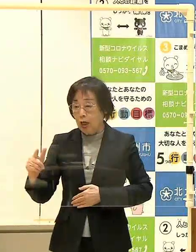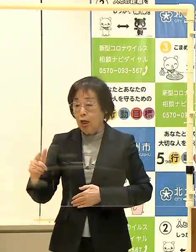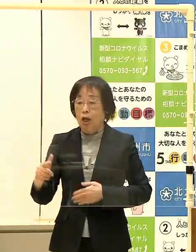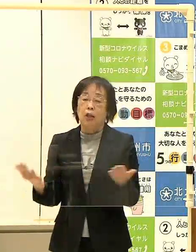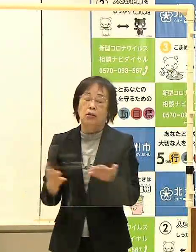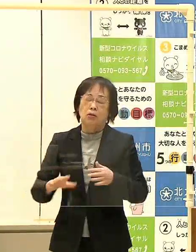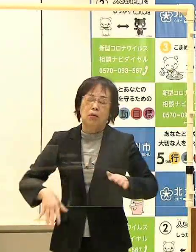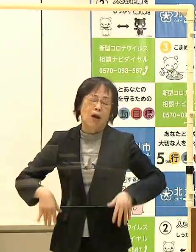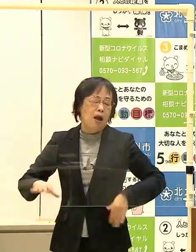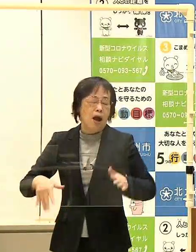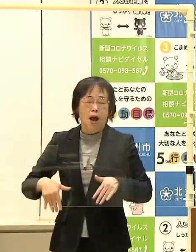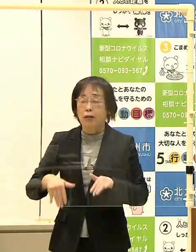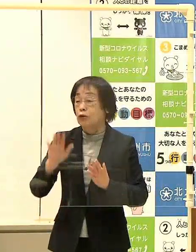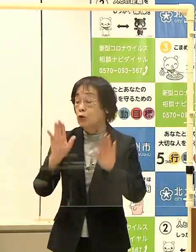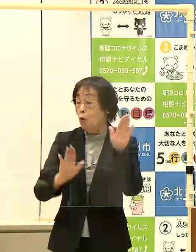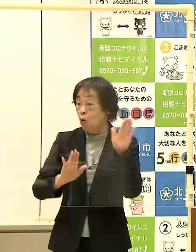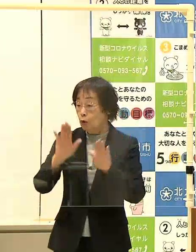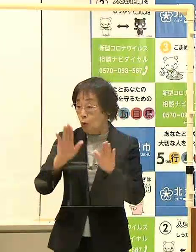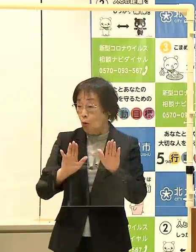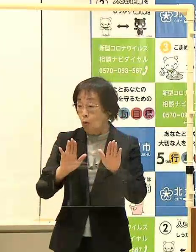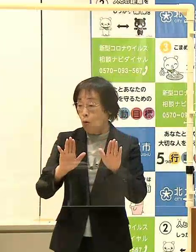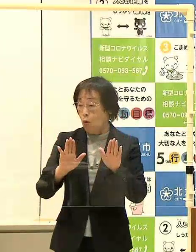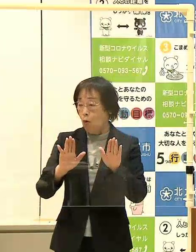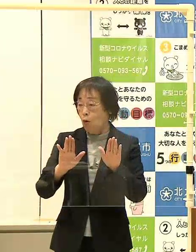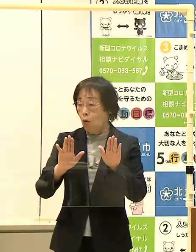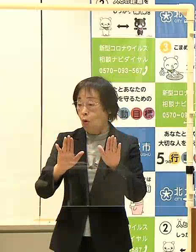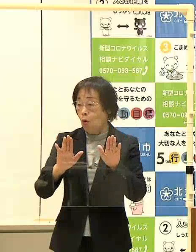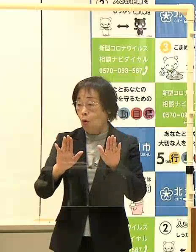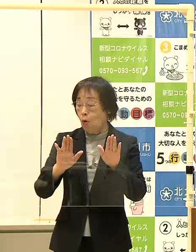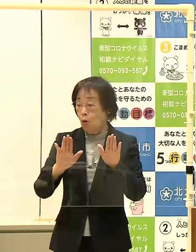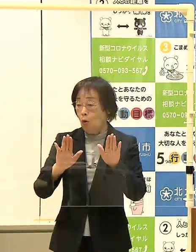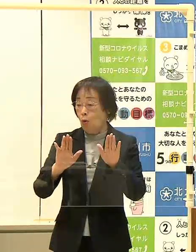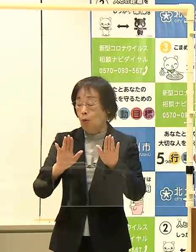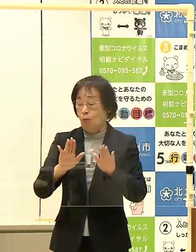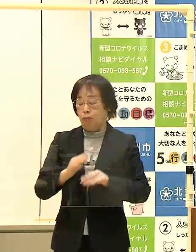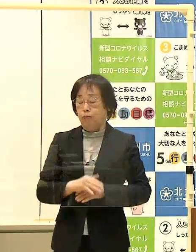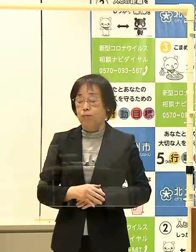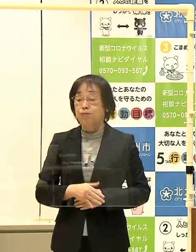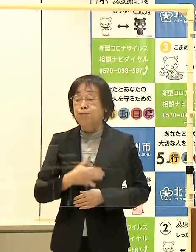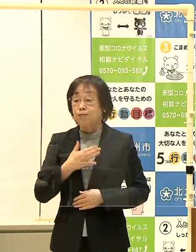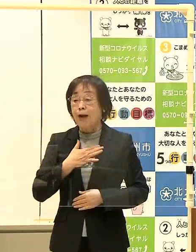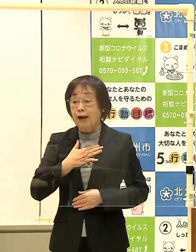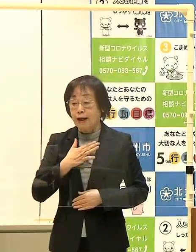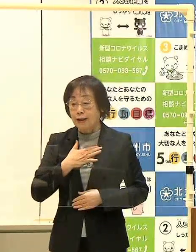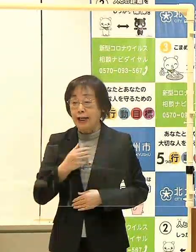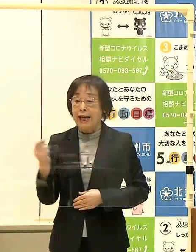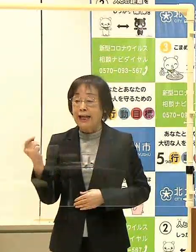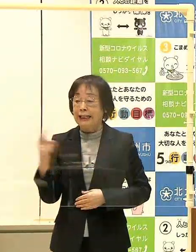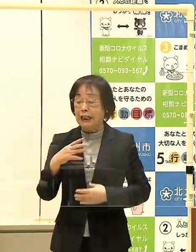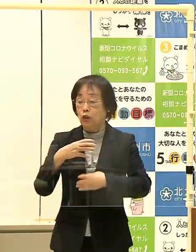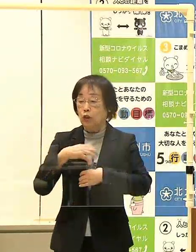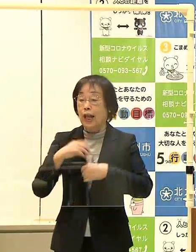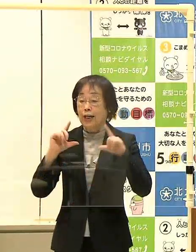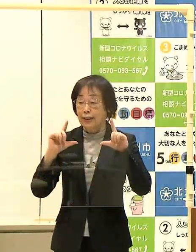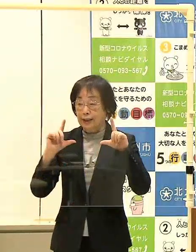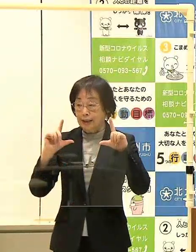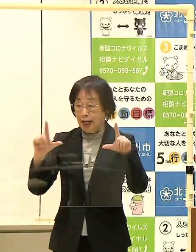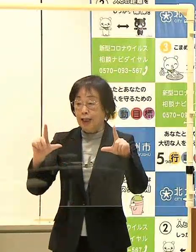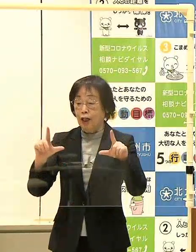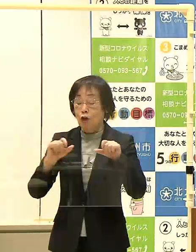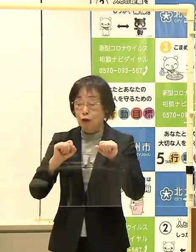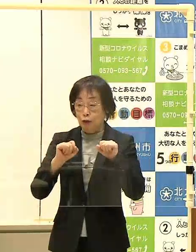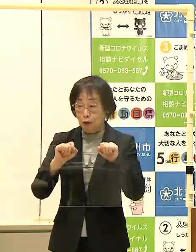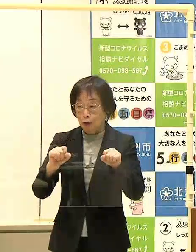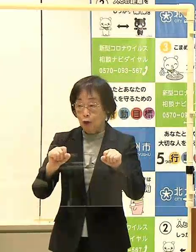なくなったりそういう状況以上によく詳しくご存じでありますので研究事態宣言に踏み切るということが